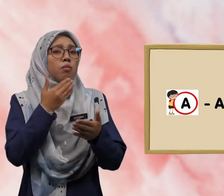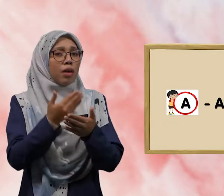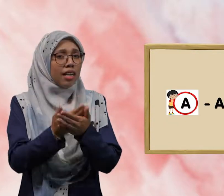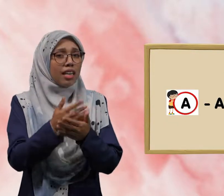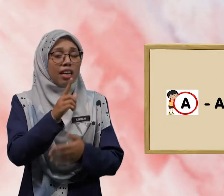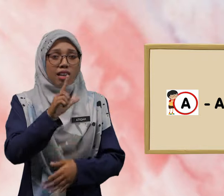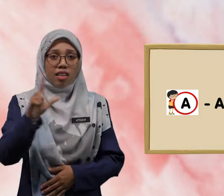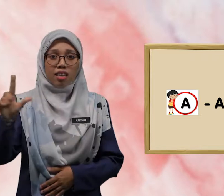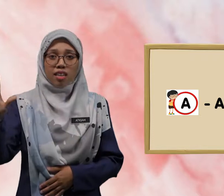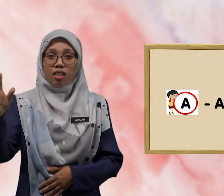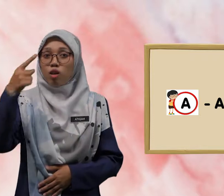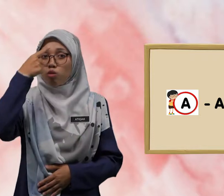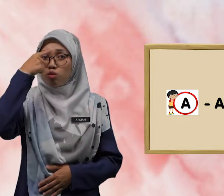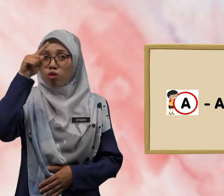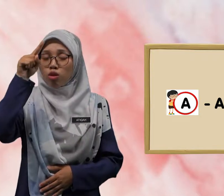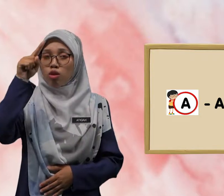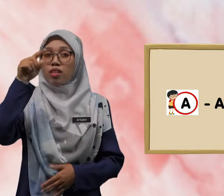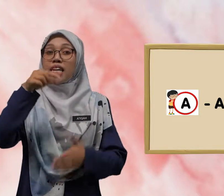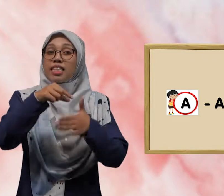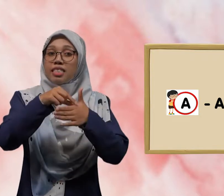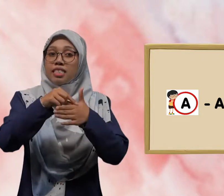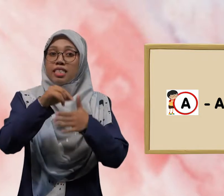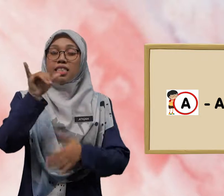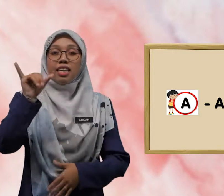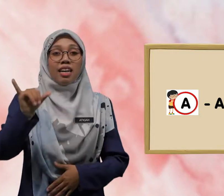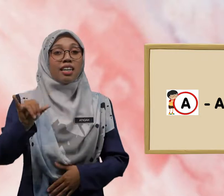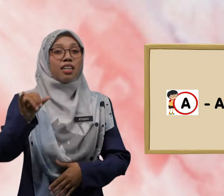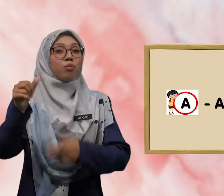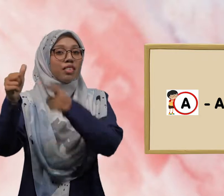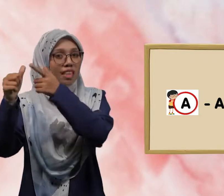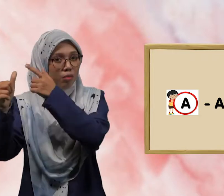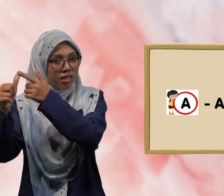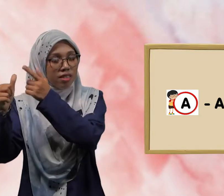Baiklah untuk isi yang pertama